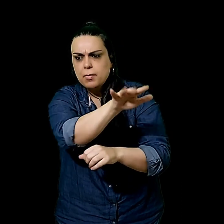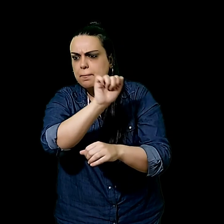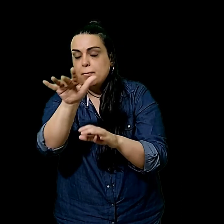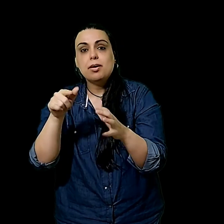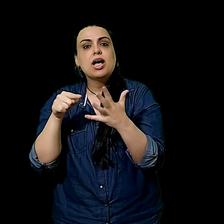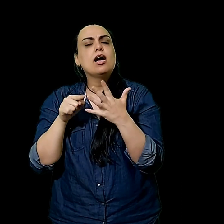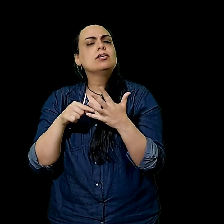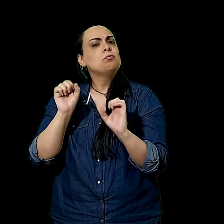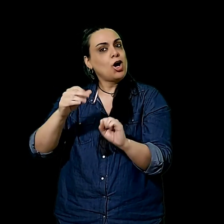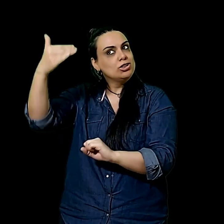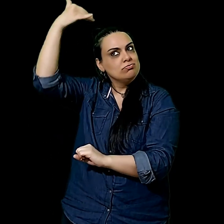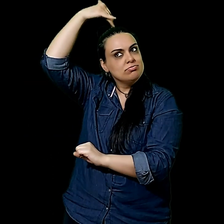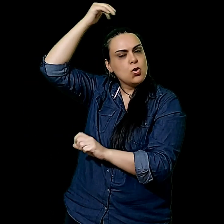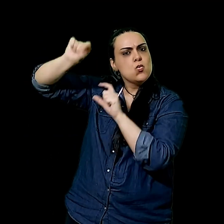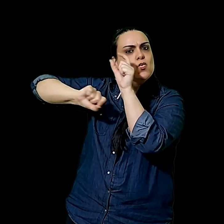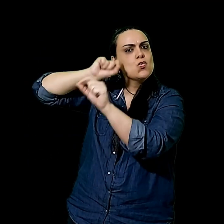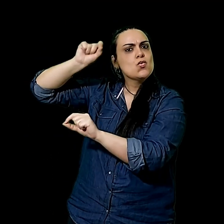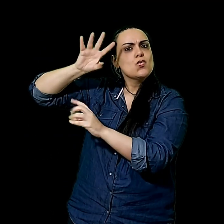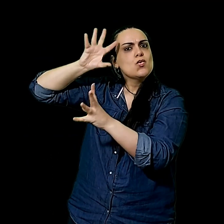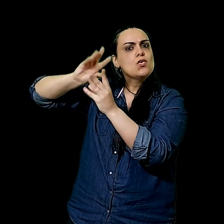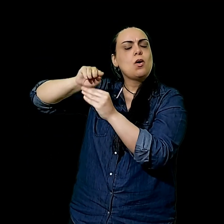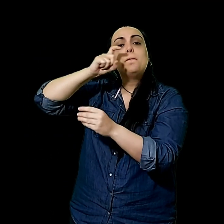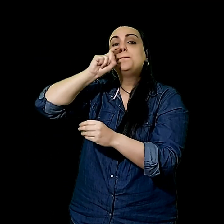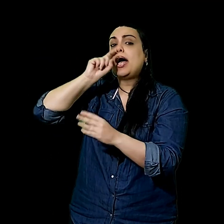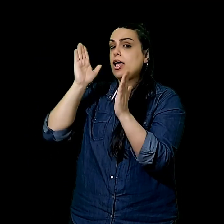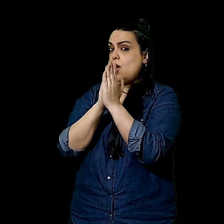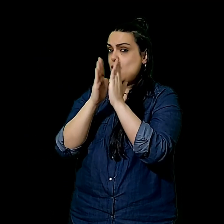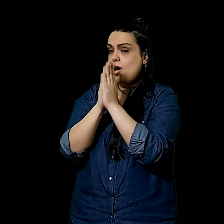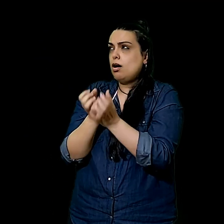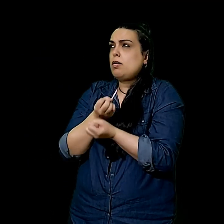tem um ministério, e eu posso falar isso aqui.